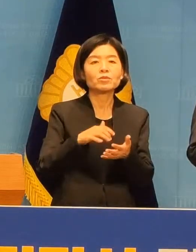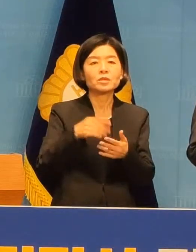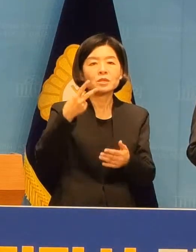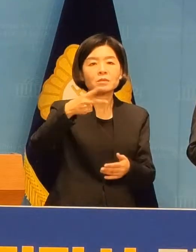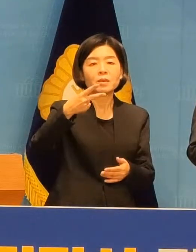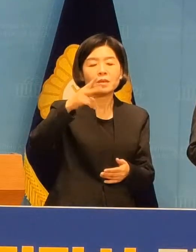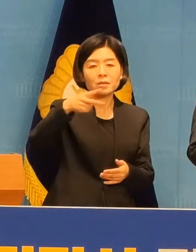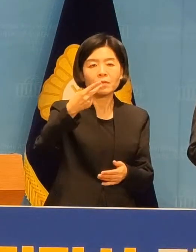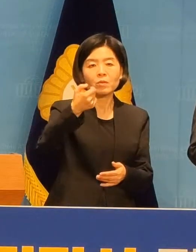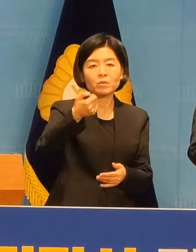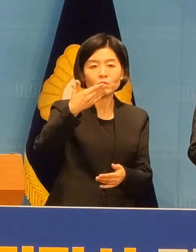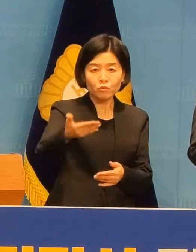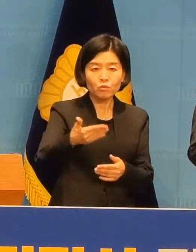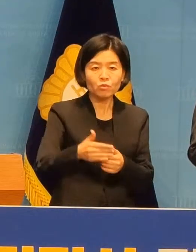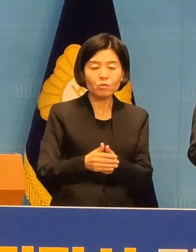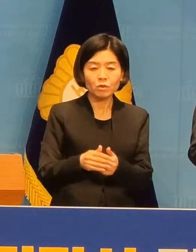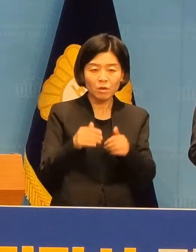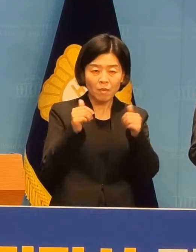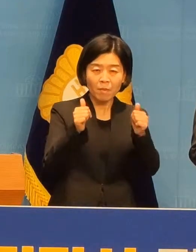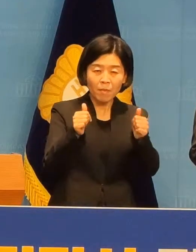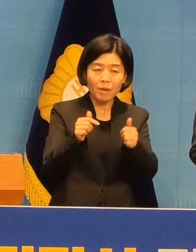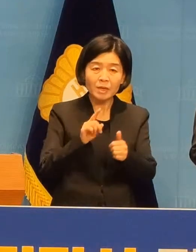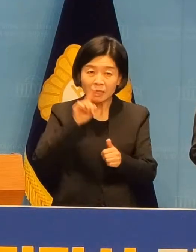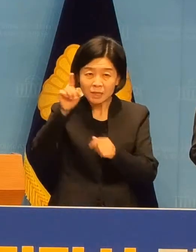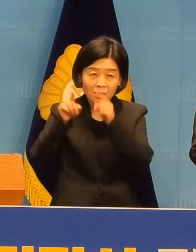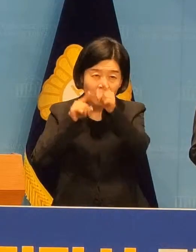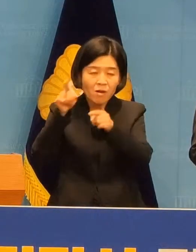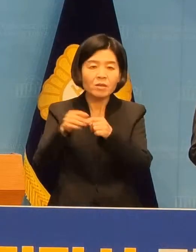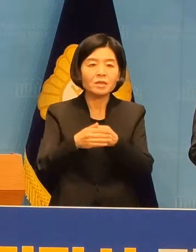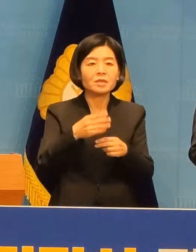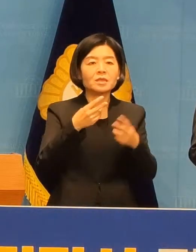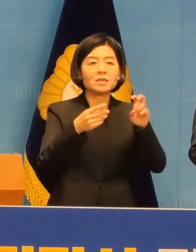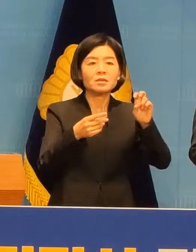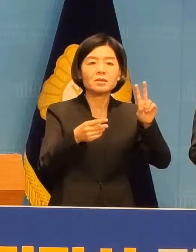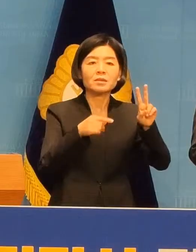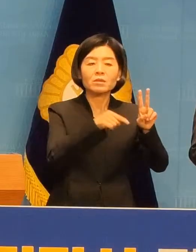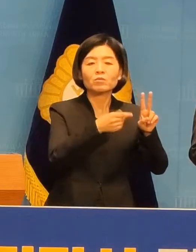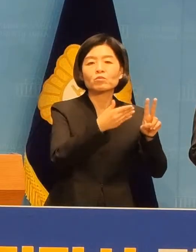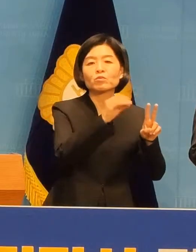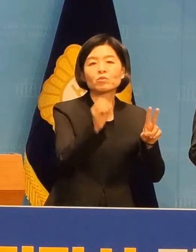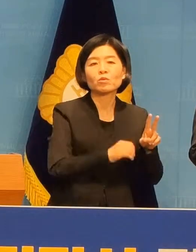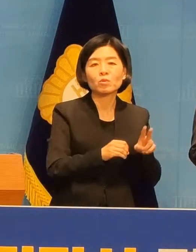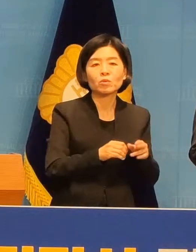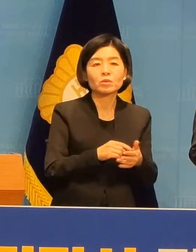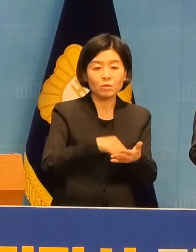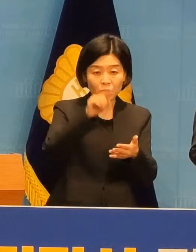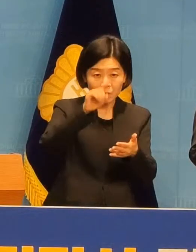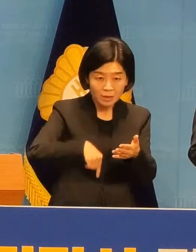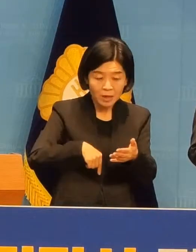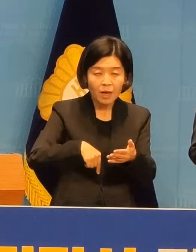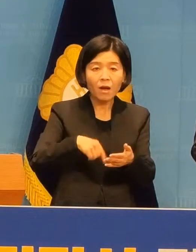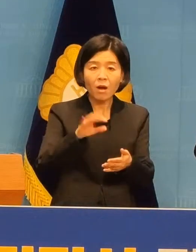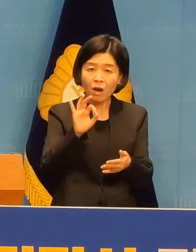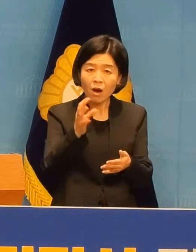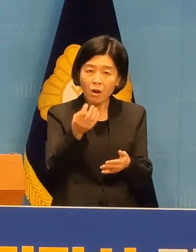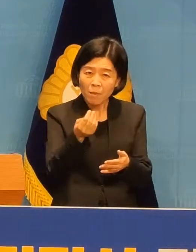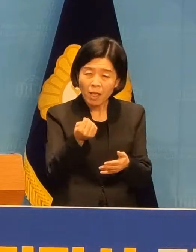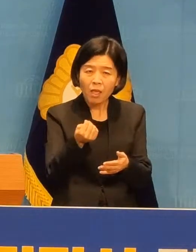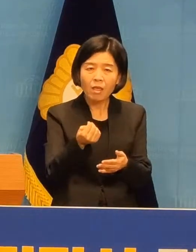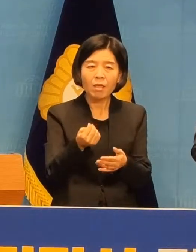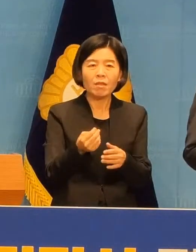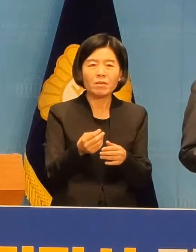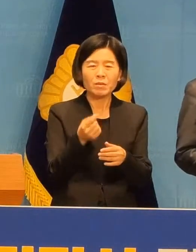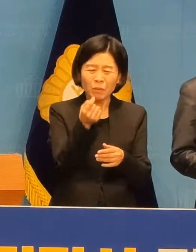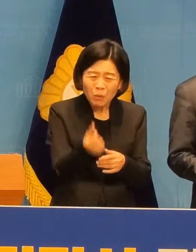법적 대응에 나서는 기업은 21.9%에 불과하고 실제 손해배상액은 피해 규모에 턱없이 미치지